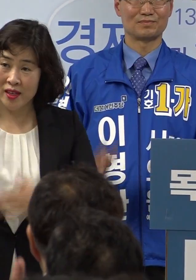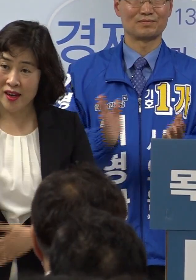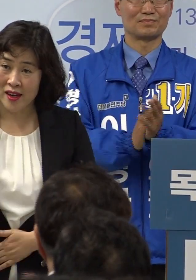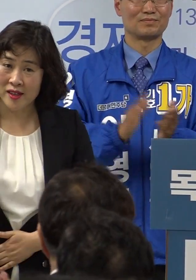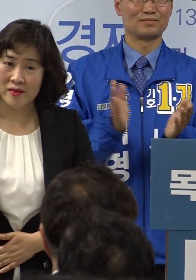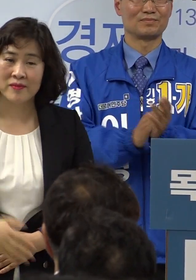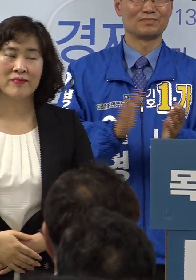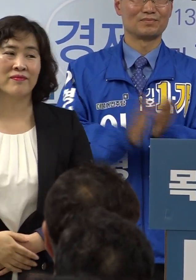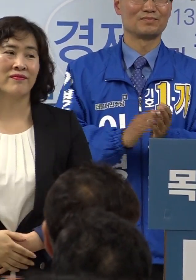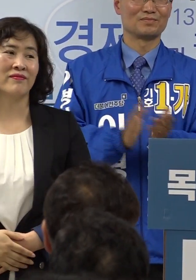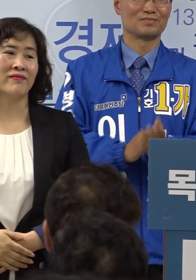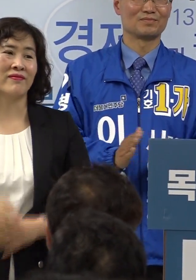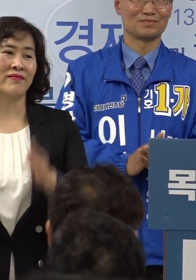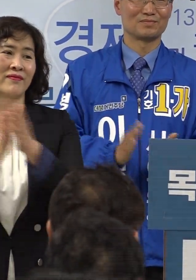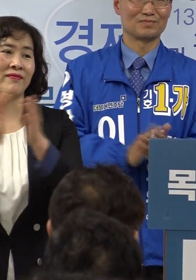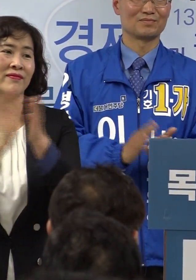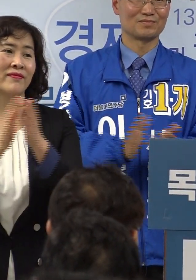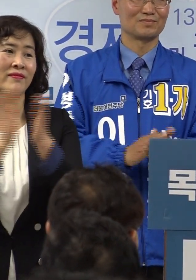네!